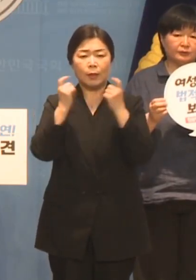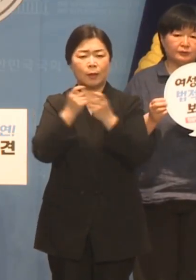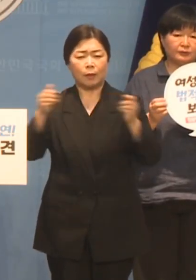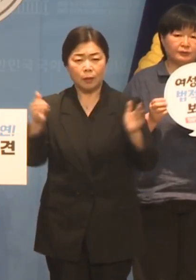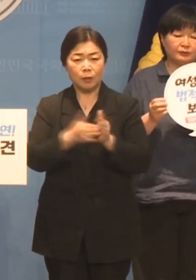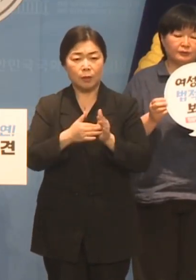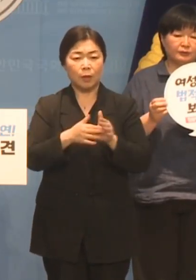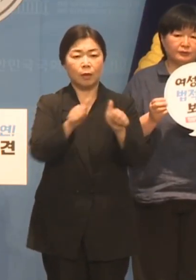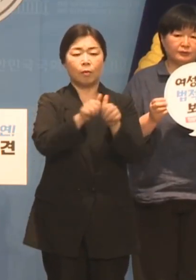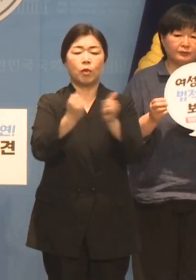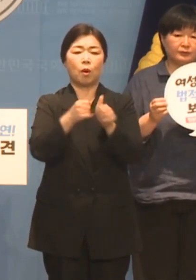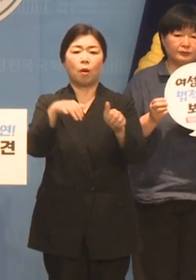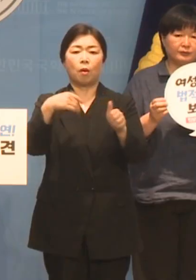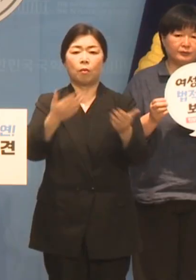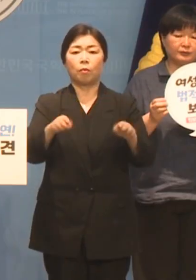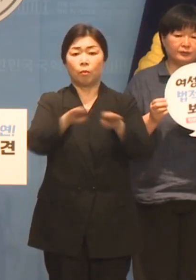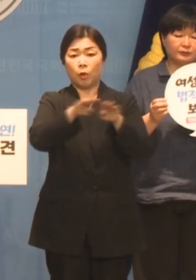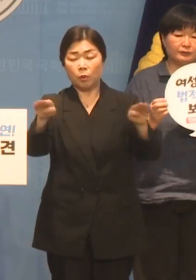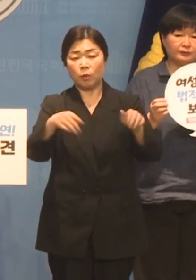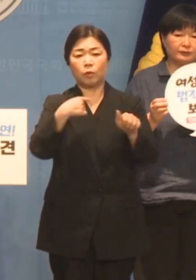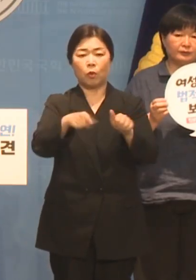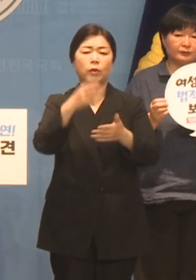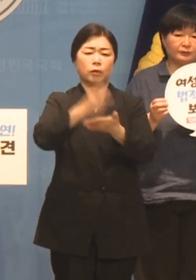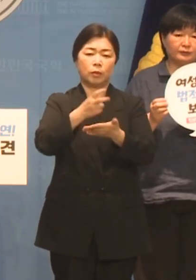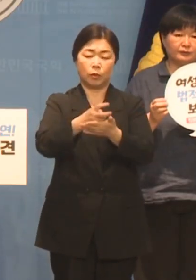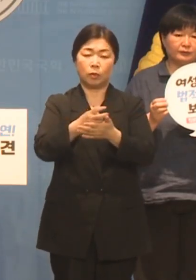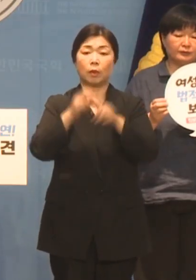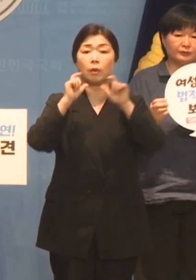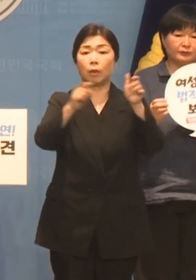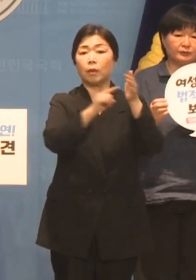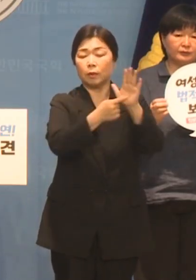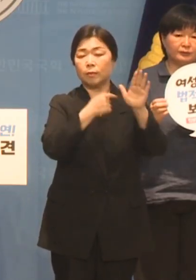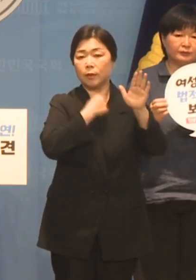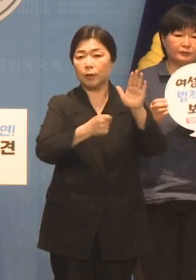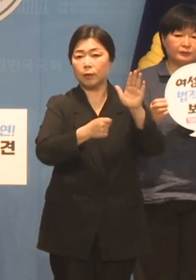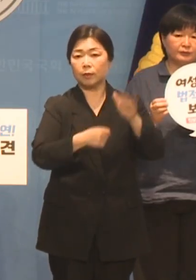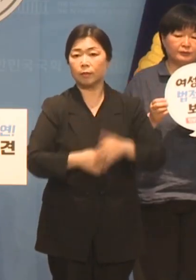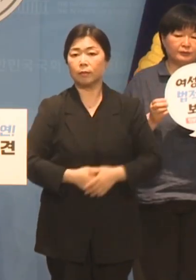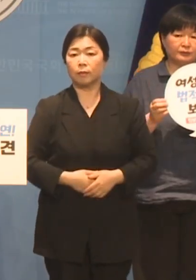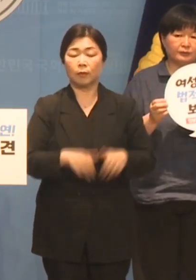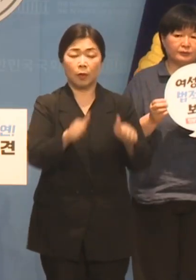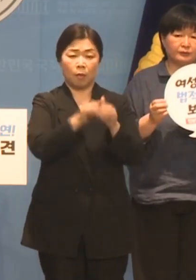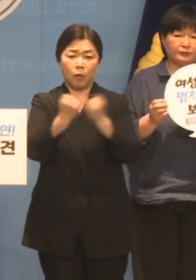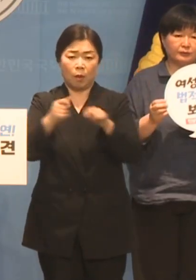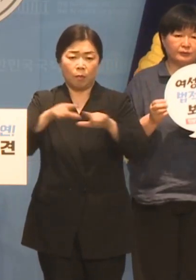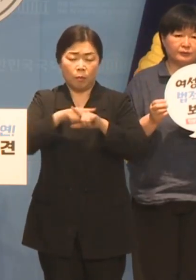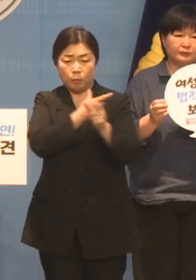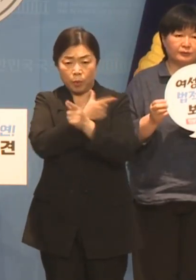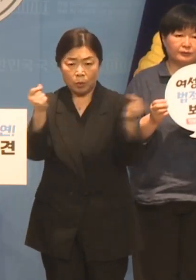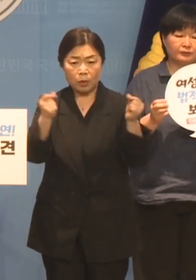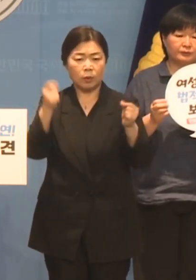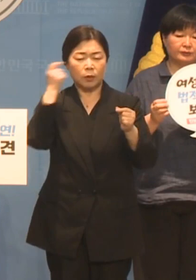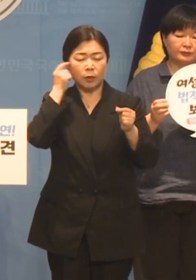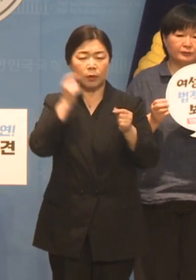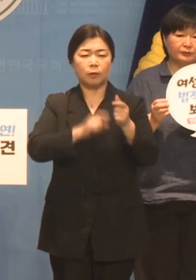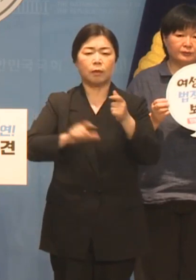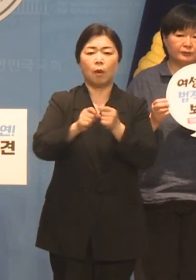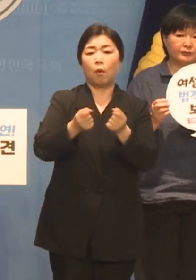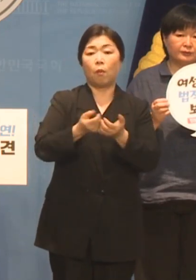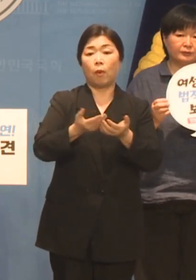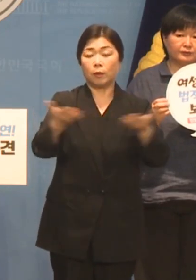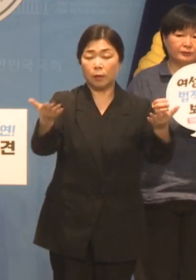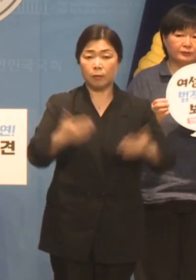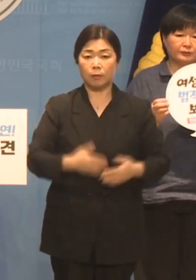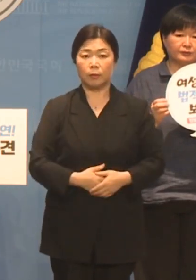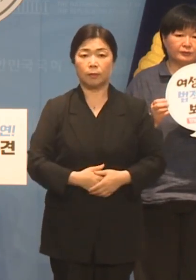성평등 교육을 의무화하겠습니다. 성평등 교육 의무화로 성평등 의식을 사회 전반에 확산하겠습니다.